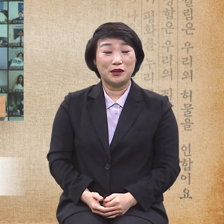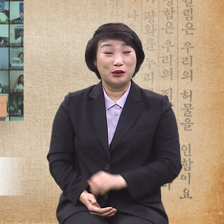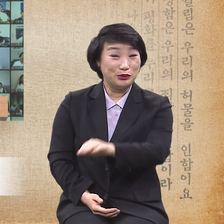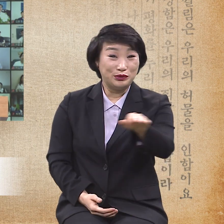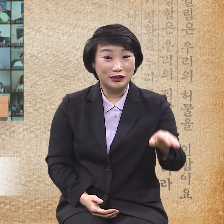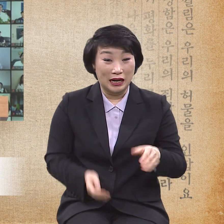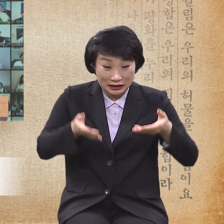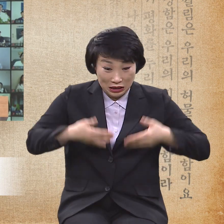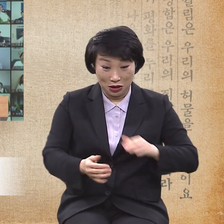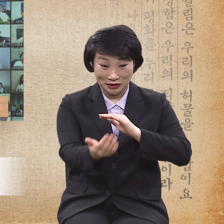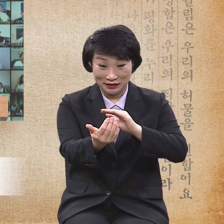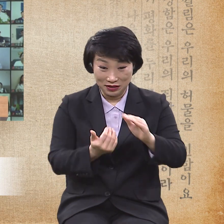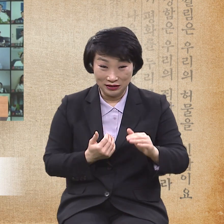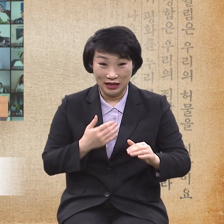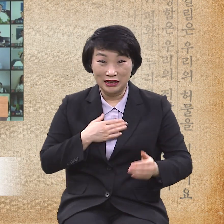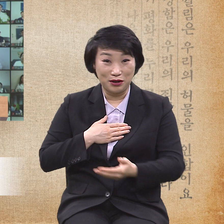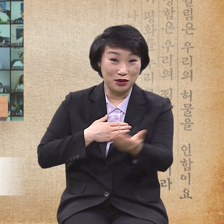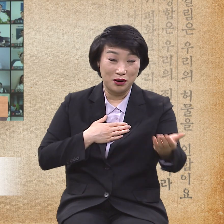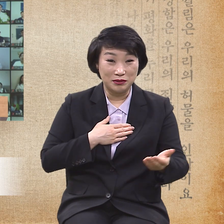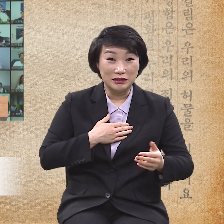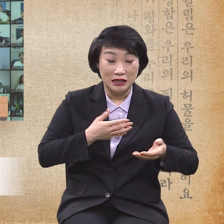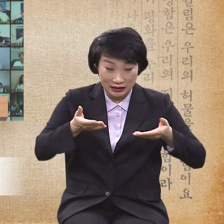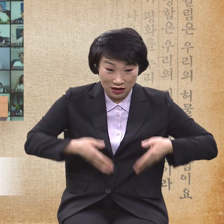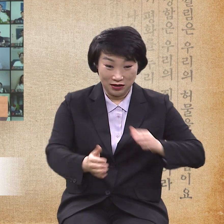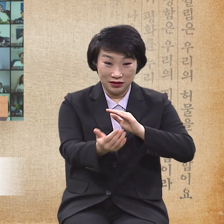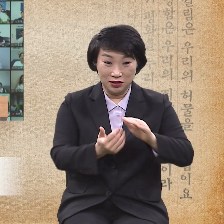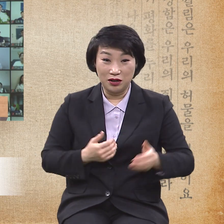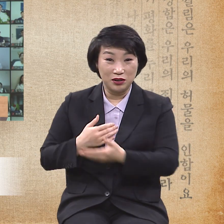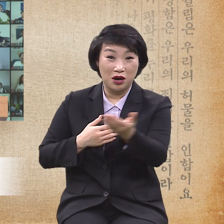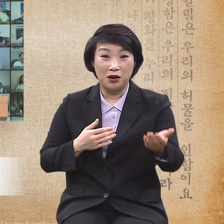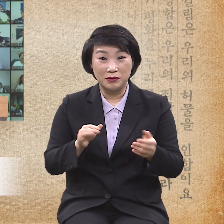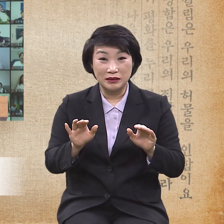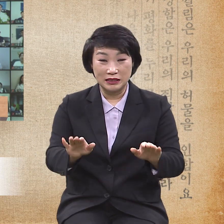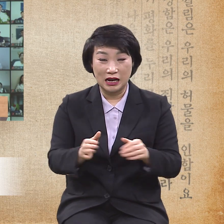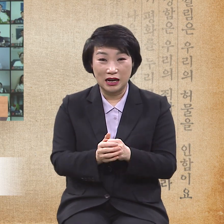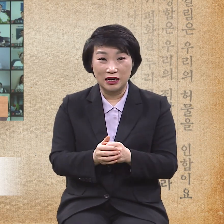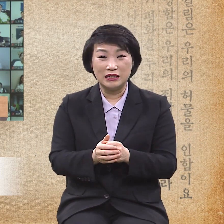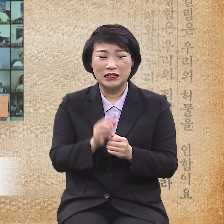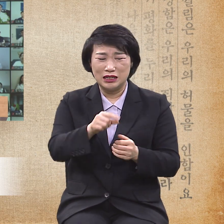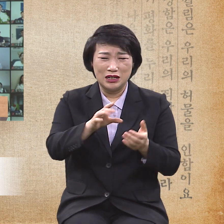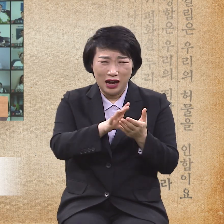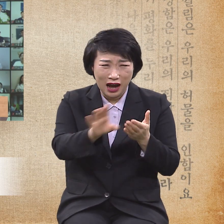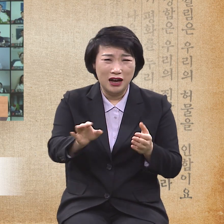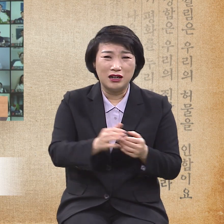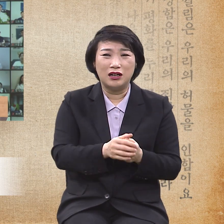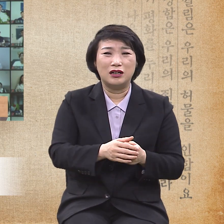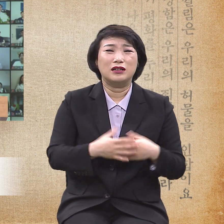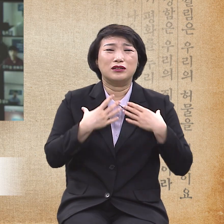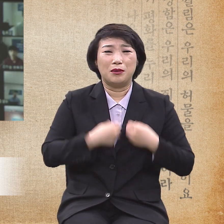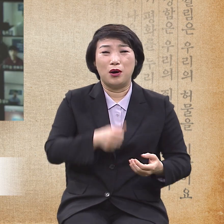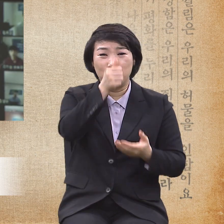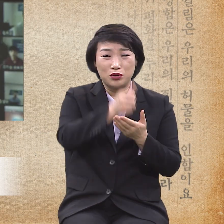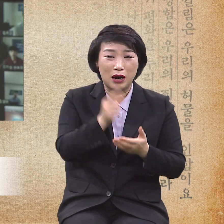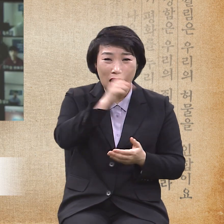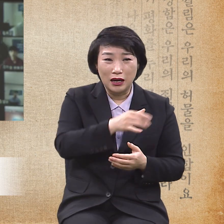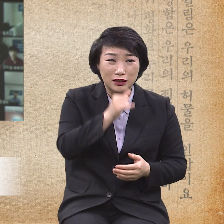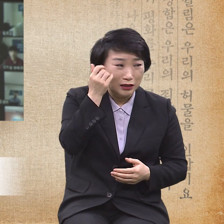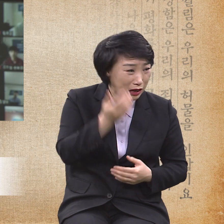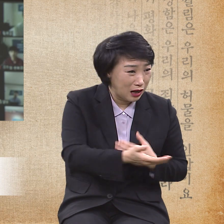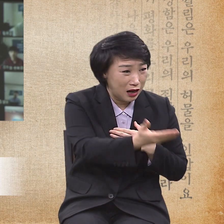우리가 태어나기도 전에 여러분에게 흉악한 절망의 죄악이 있는가.